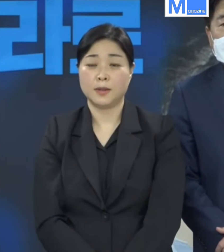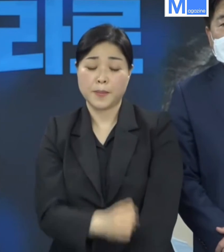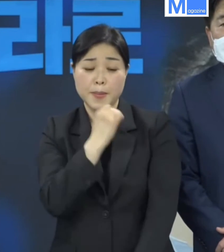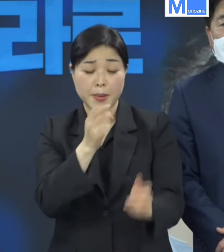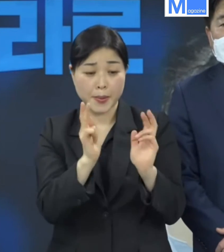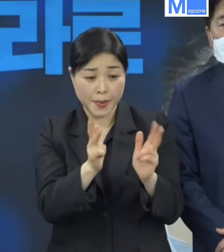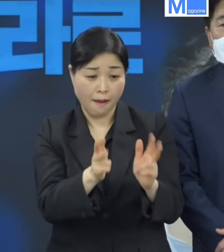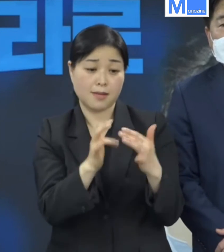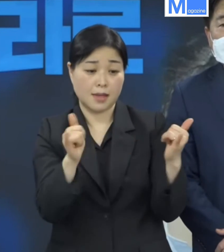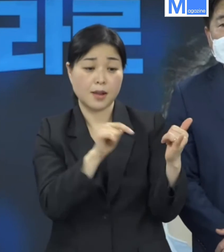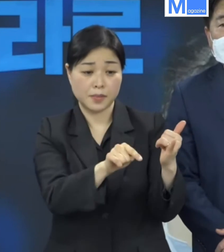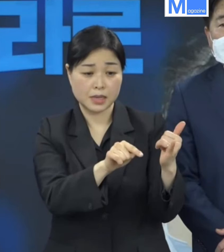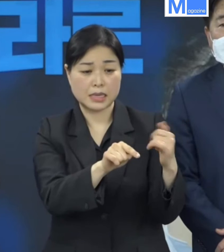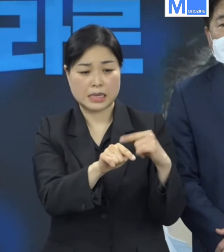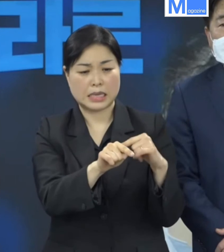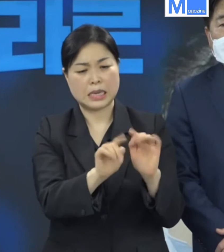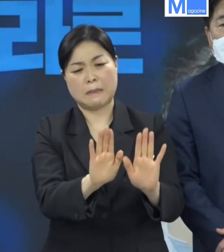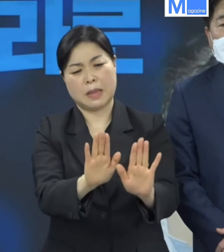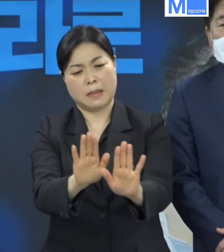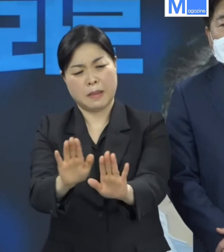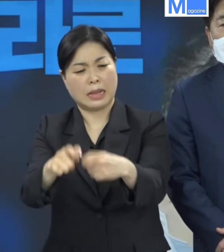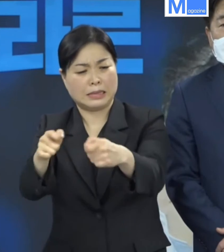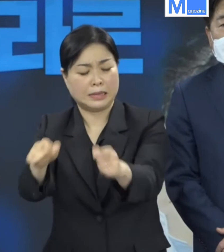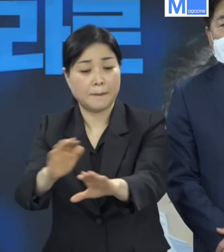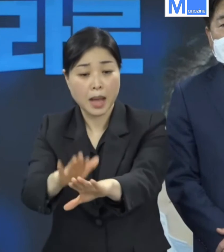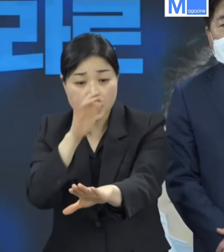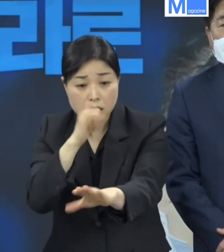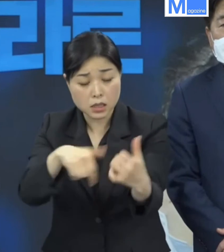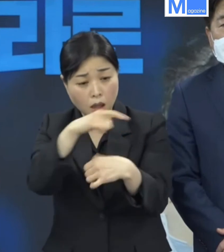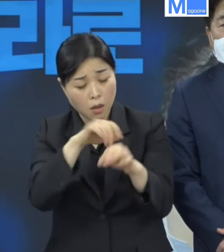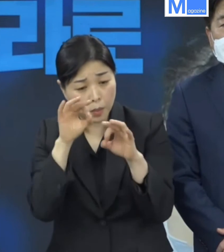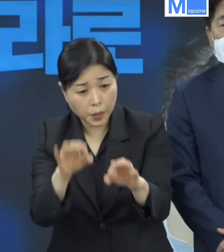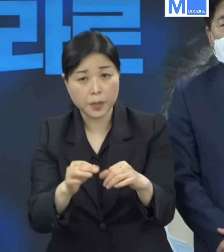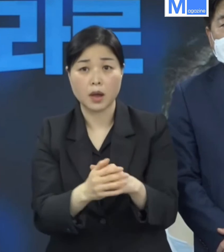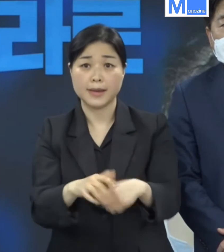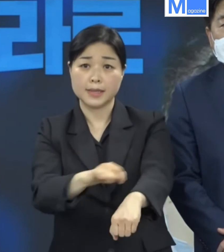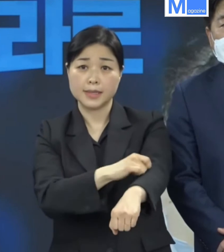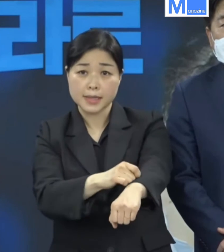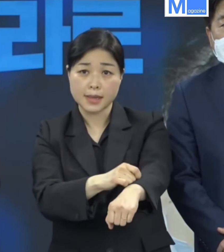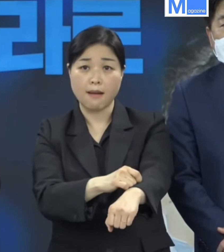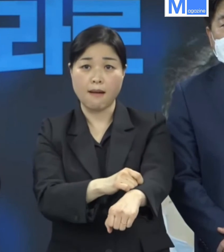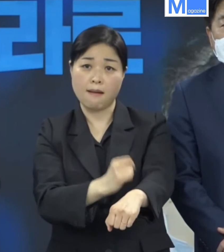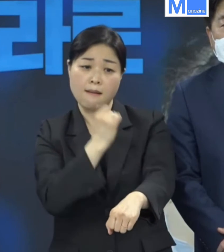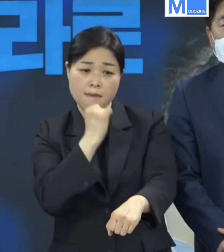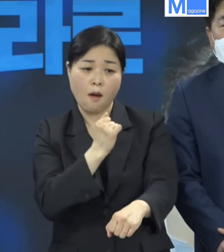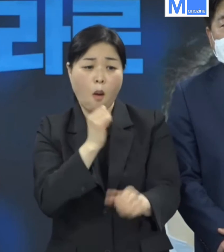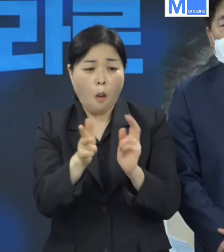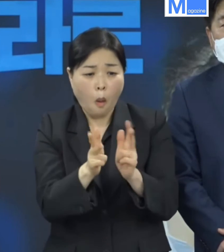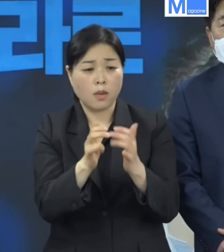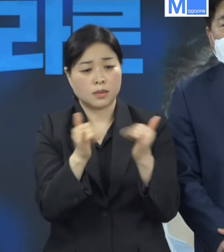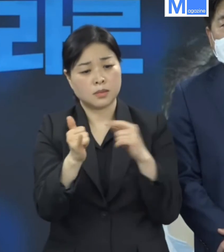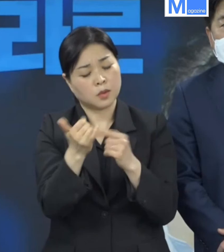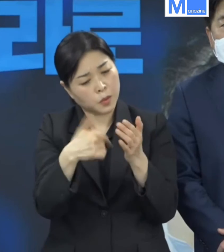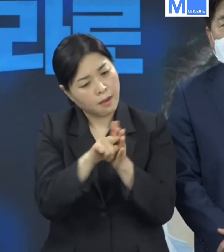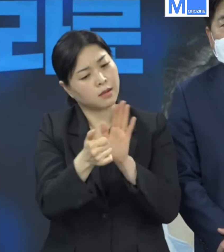소상공인 정책이 후순위인 이런 불합리한 상황에서도 특히 소공인 정책은 더더욱